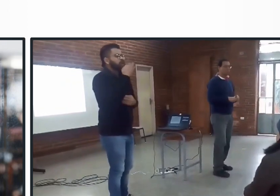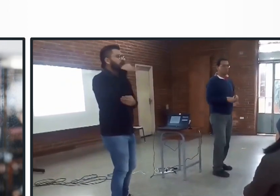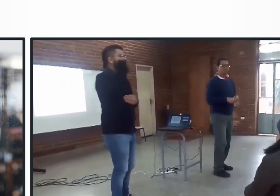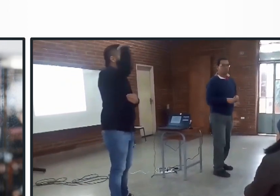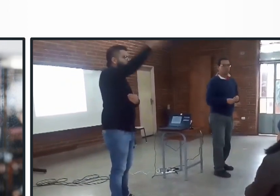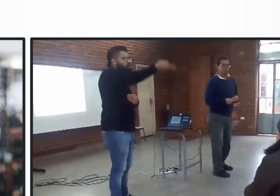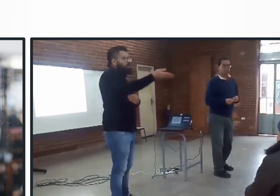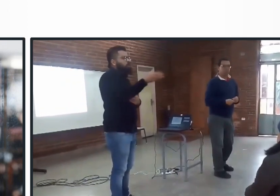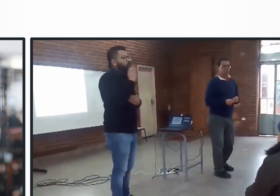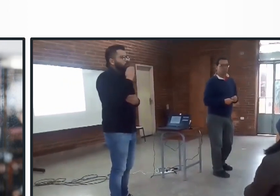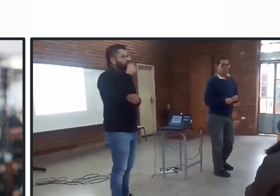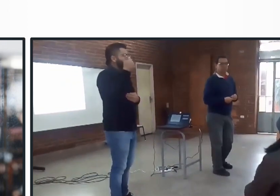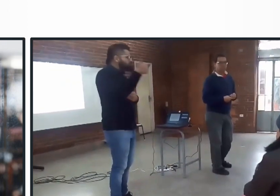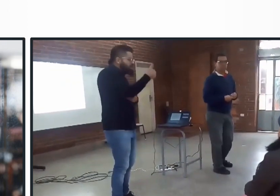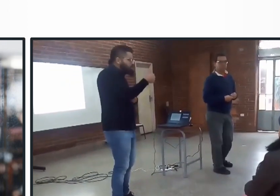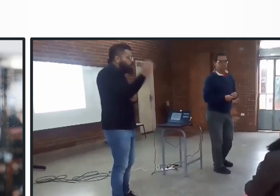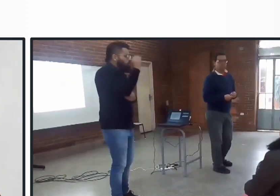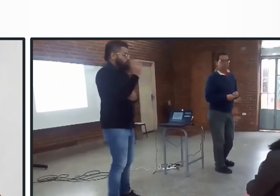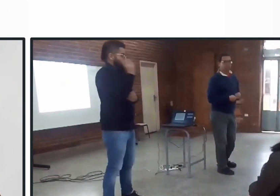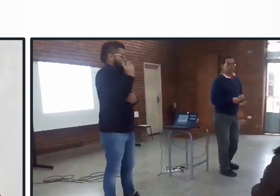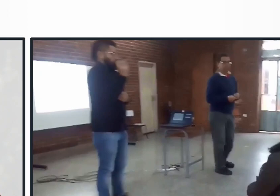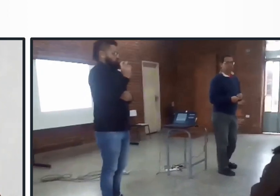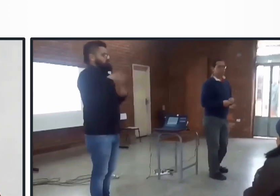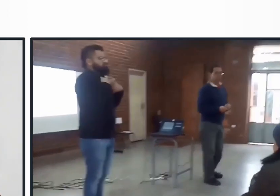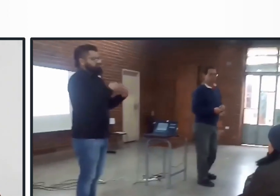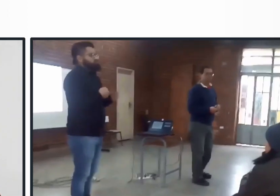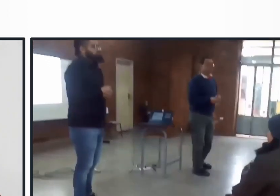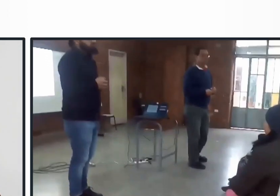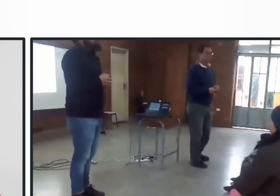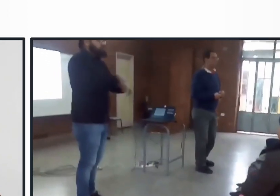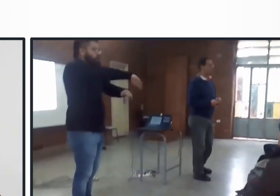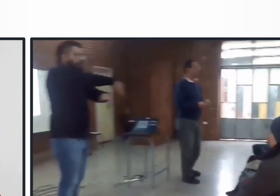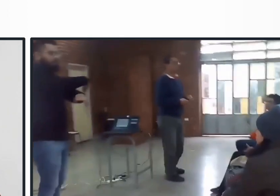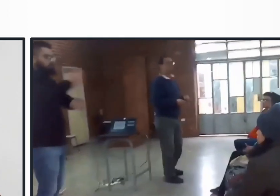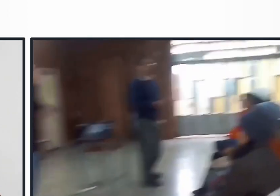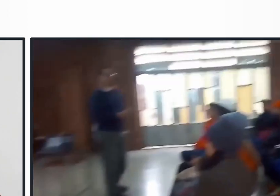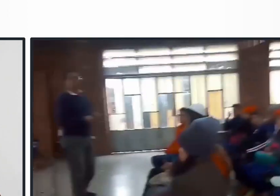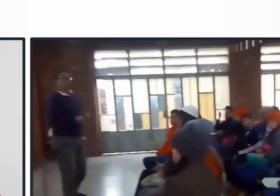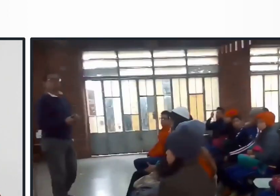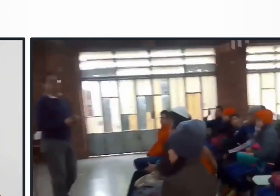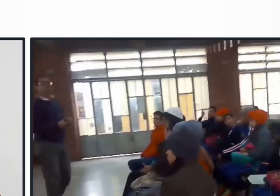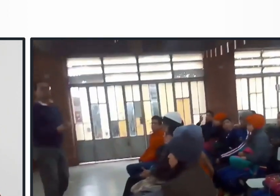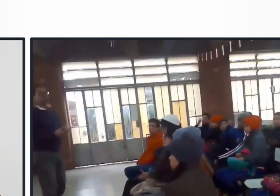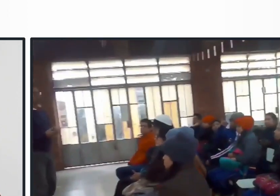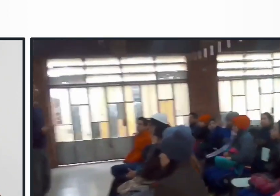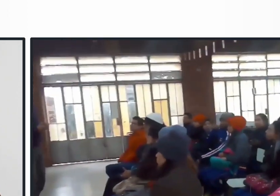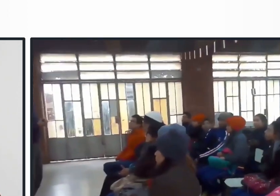porque tienen los mismos derechos como los demás. No sé si ahora o hace algunos días, ustedes estuvieron celebrando días o